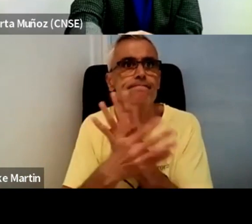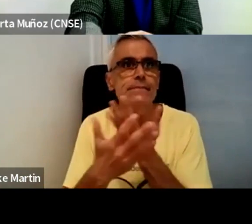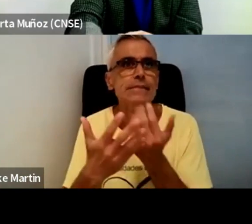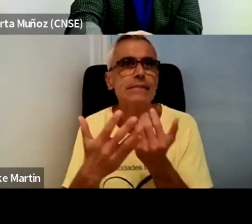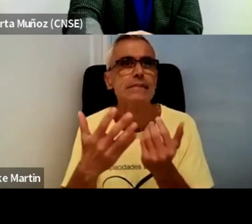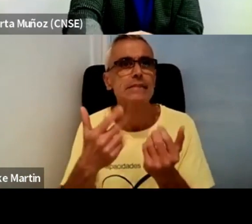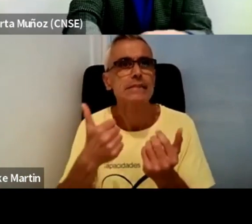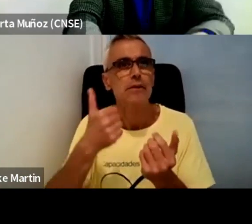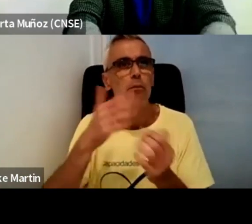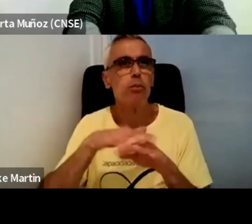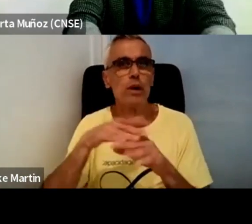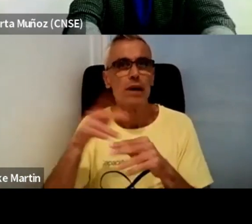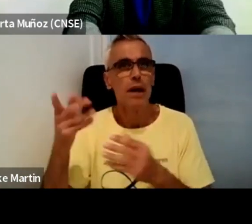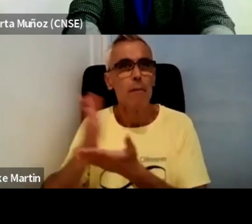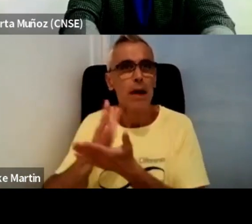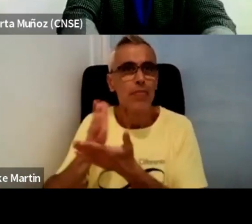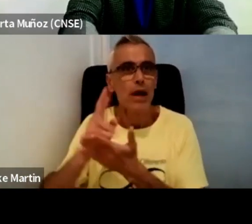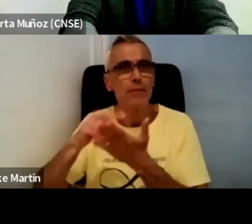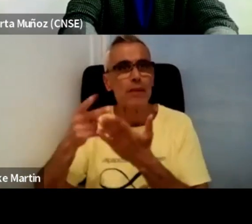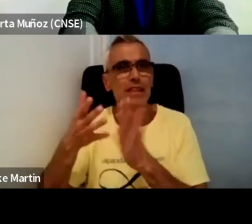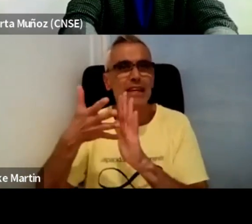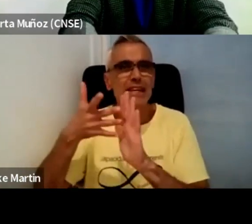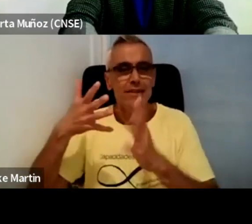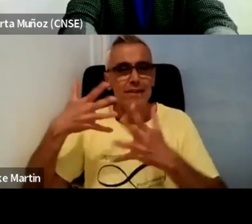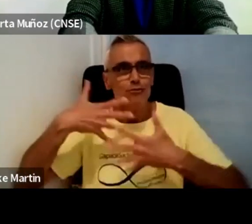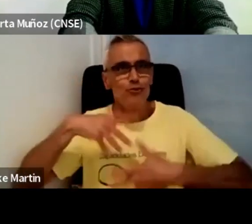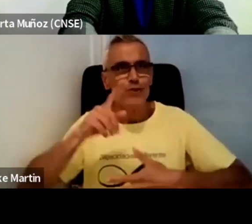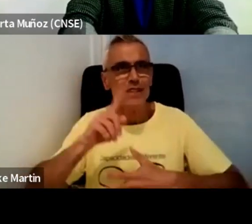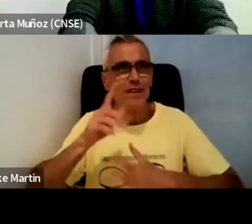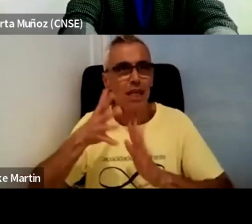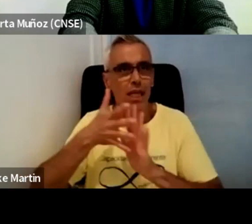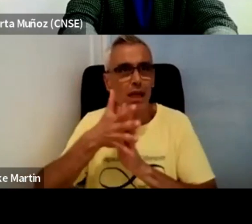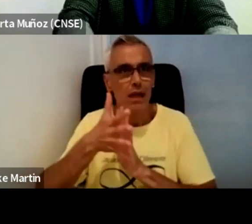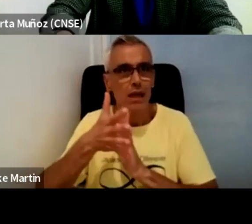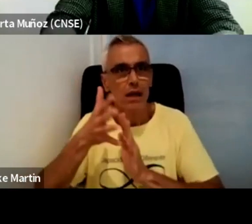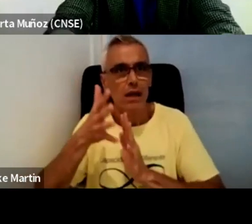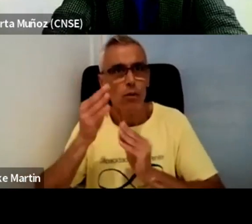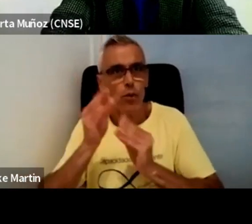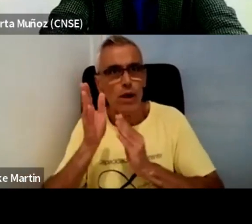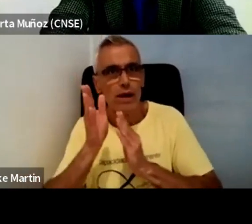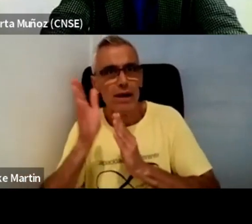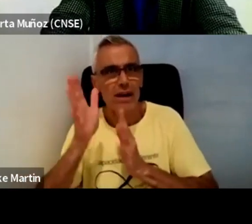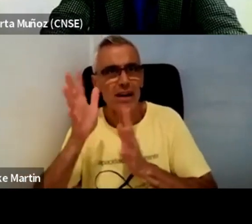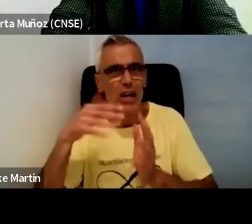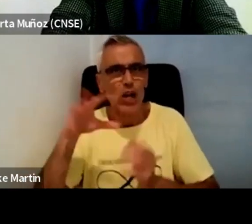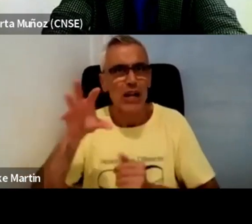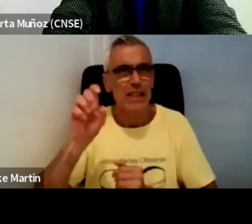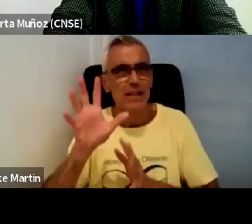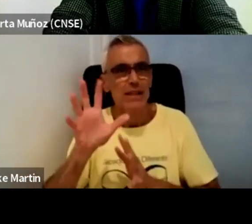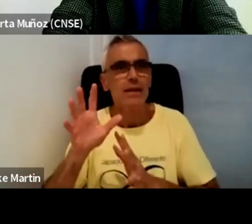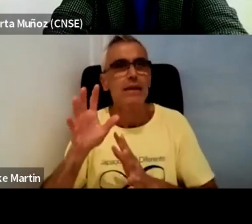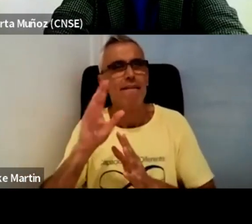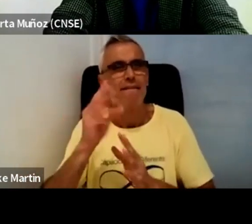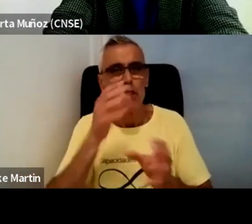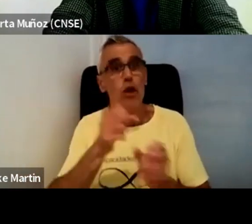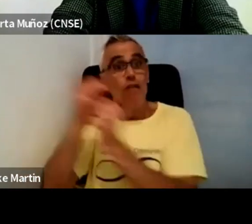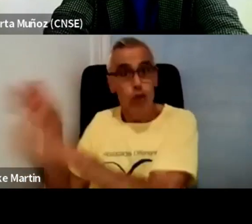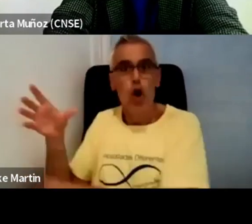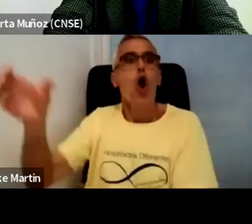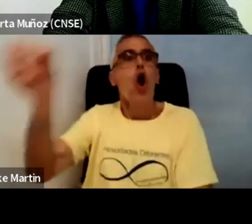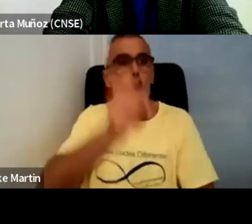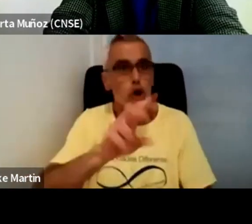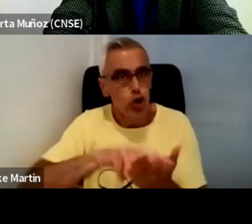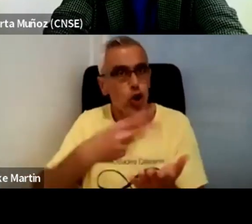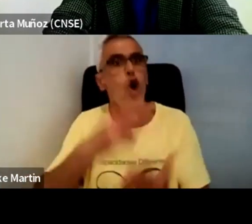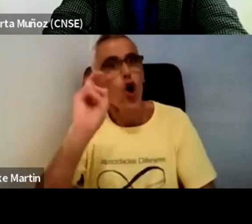si coincide con los testimonios de las personas sordas que utilizamos la lengua de signos. Hablo de intérpretes en lengua de signos, que tal vez no tengan tan asimilada